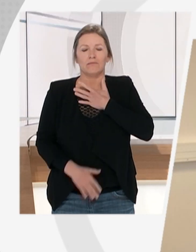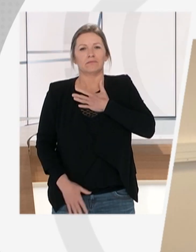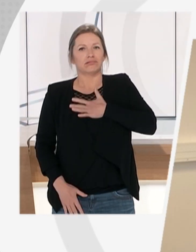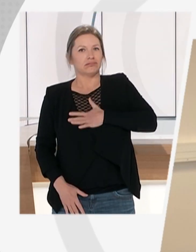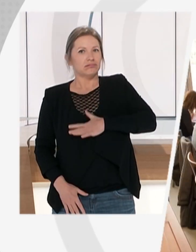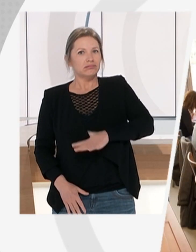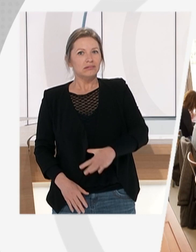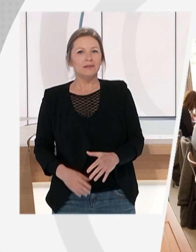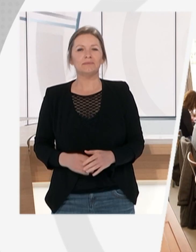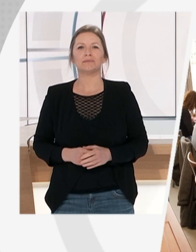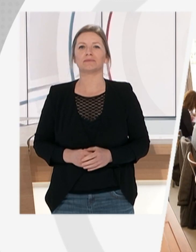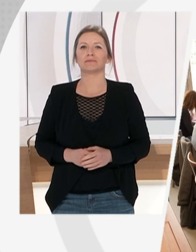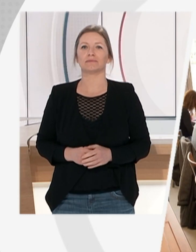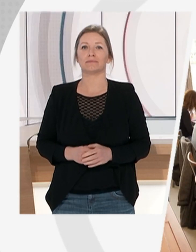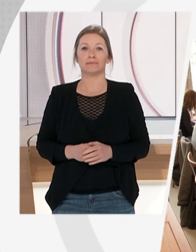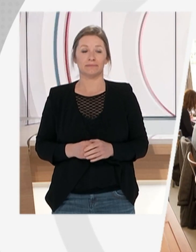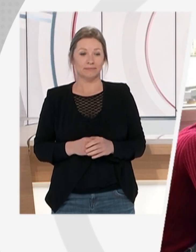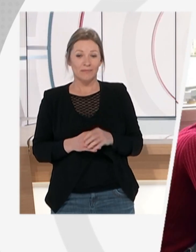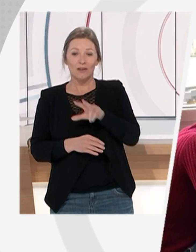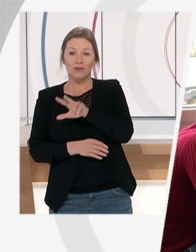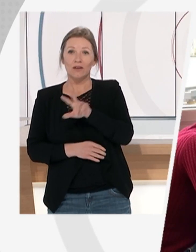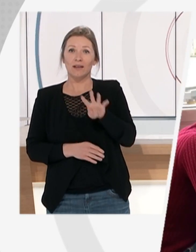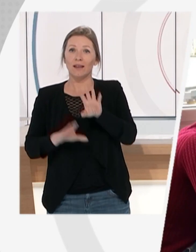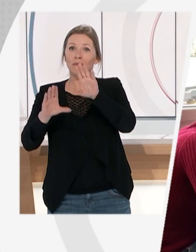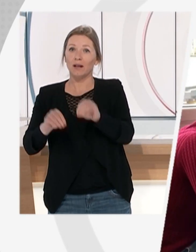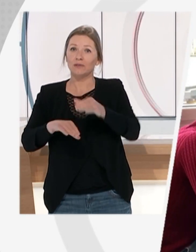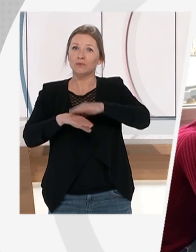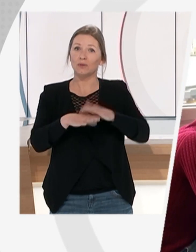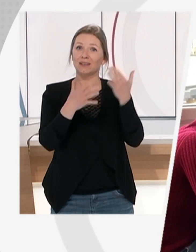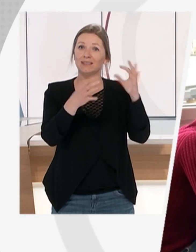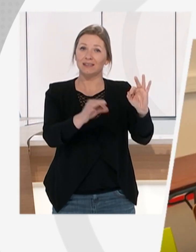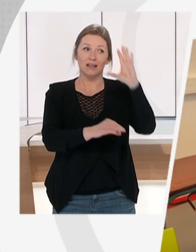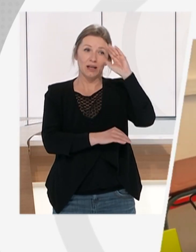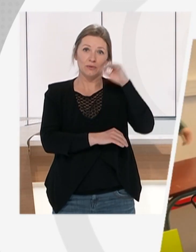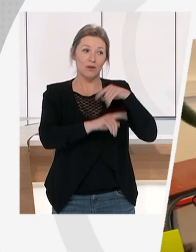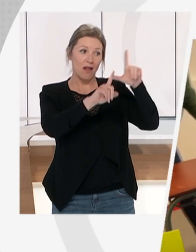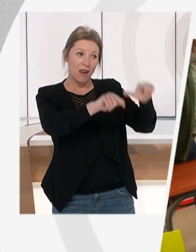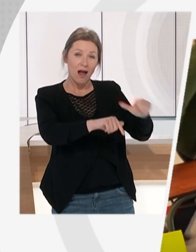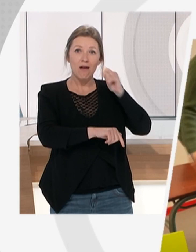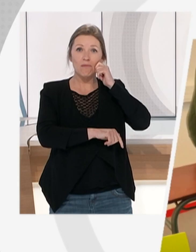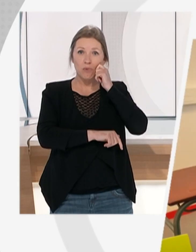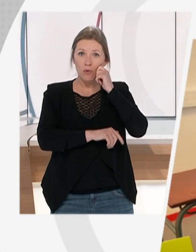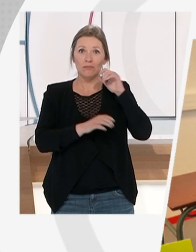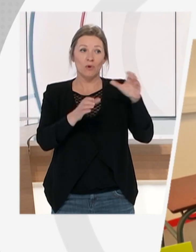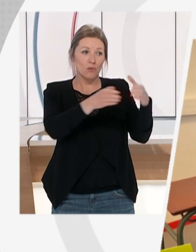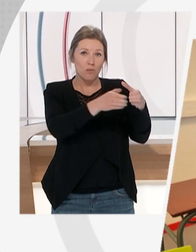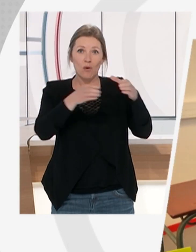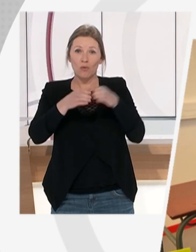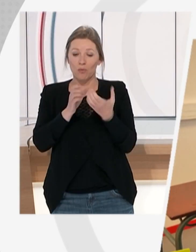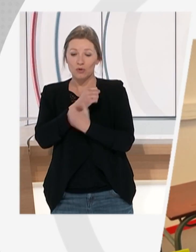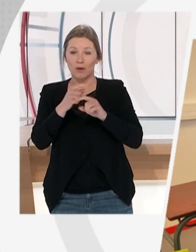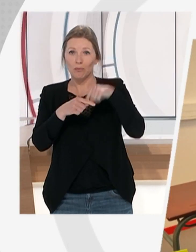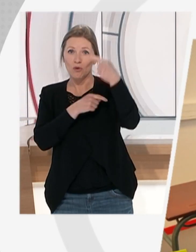depuis septembre. 10 étudiants sont présents pour 34 places. L'autre partie viendra la semaine suivante. Selon